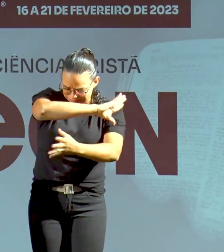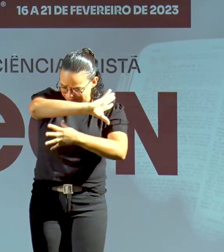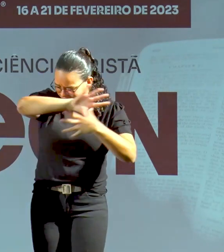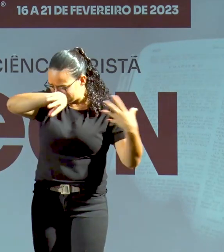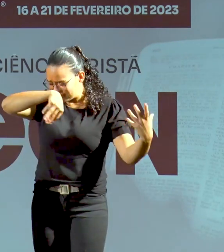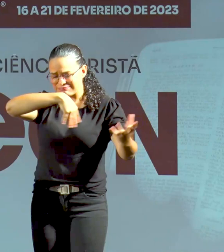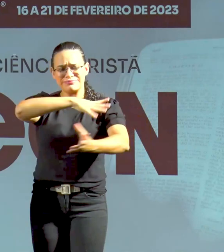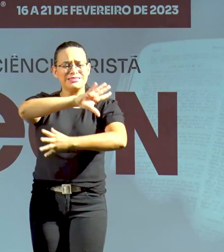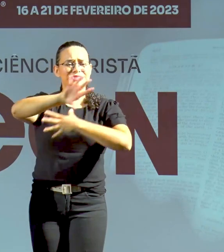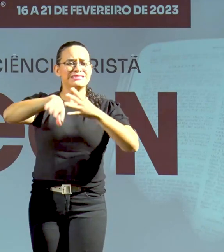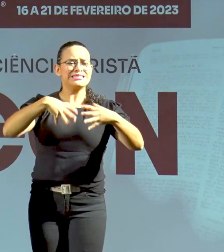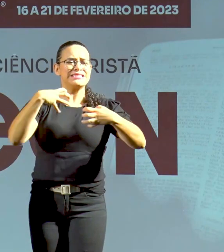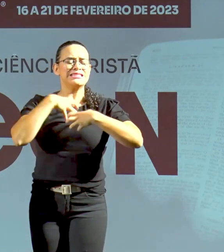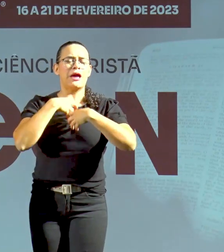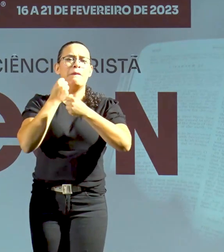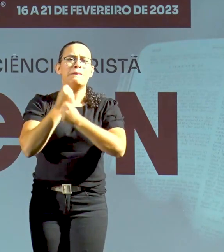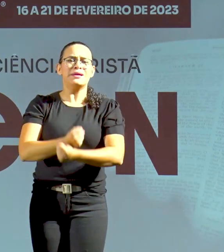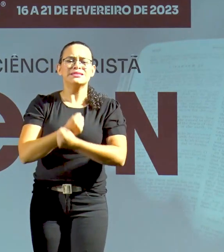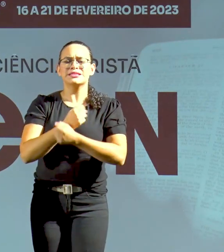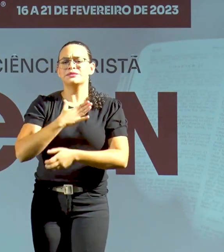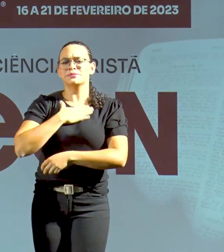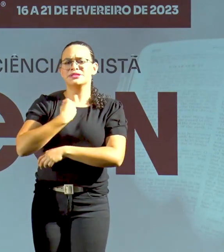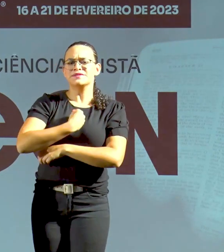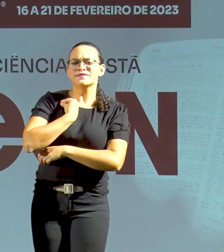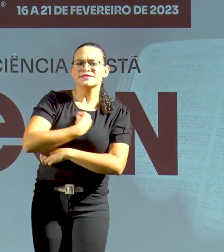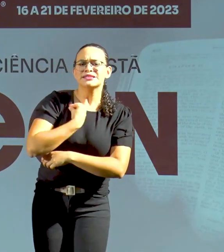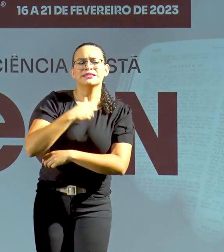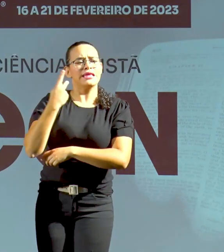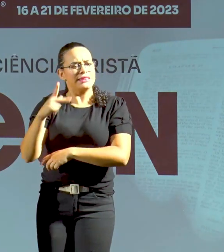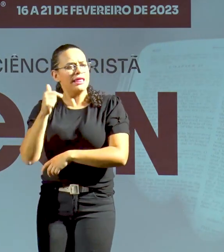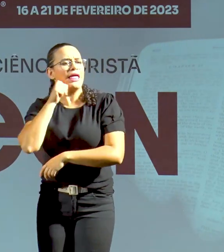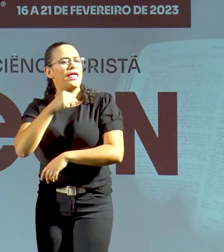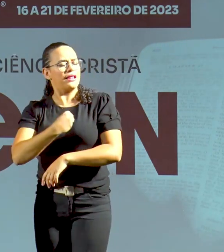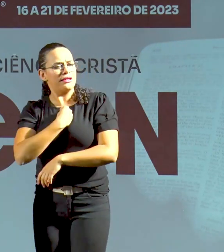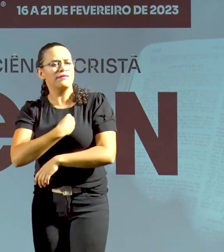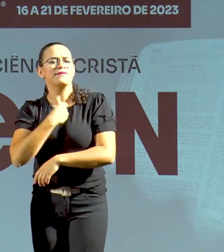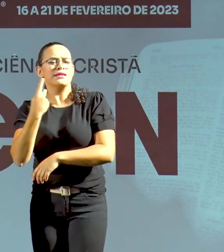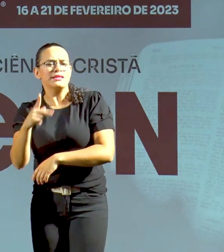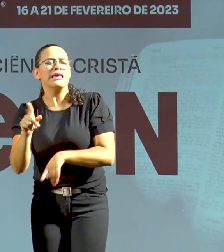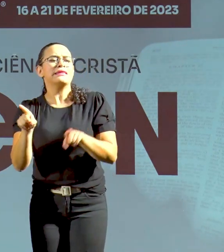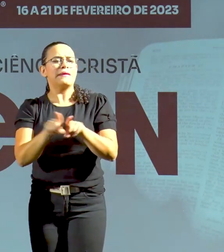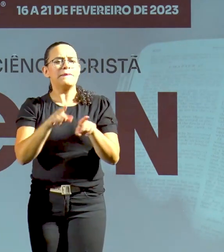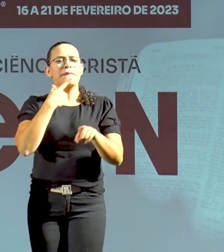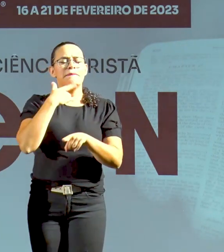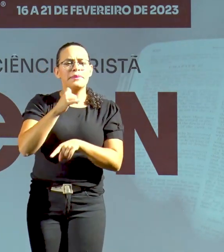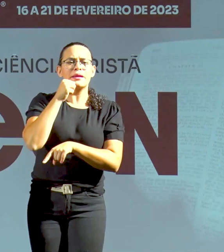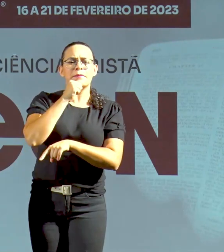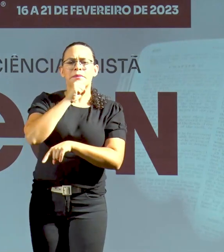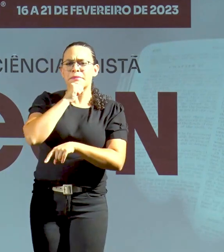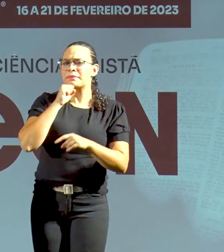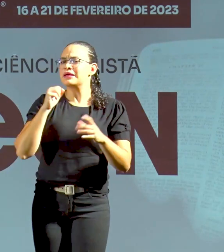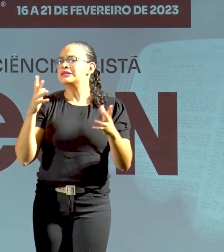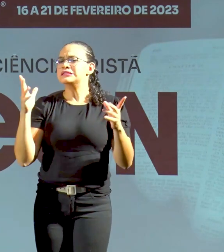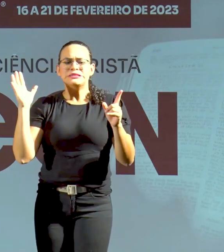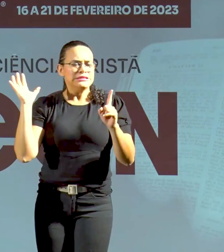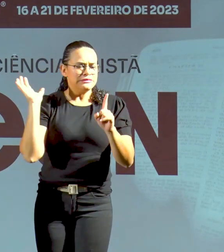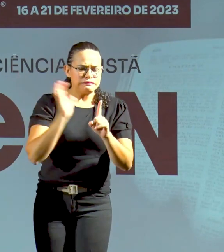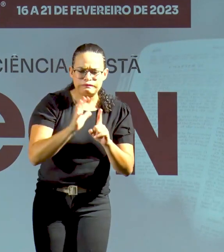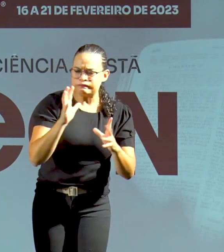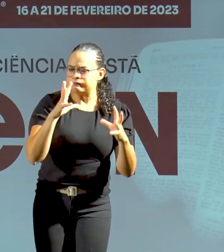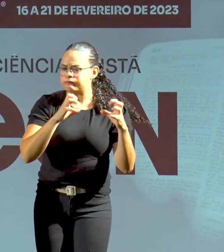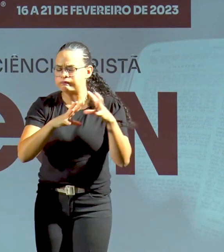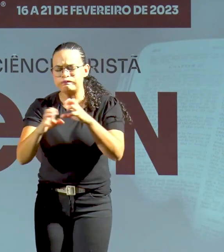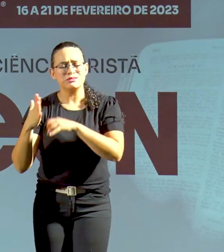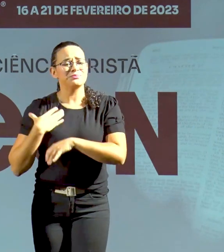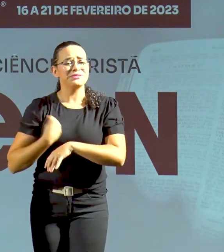isso afetou a minha vida afetou a vida dela também afetou a vida dos nossos pais a minha vida tá um caos